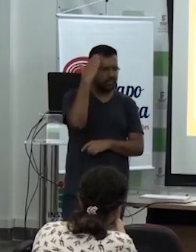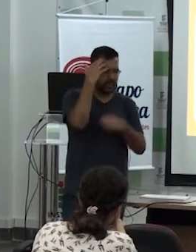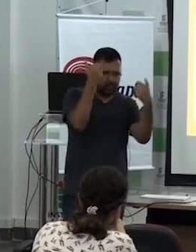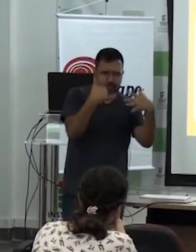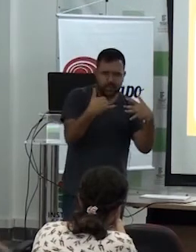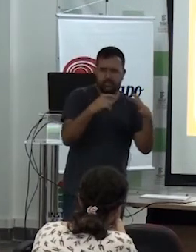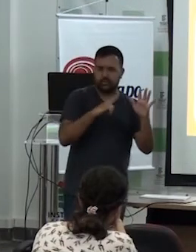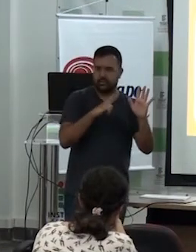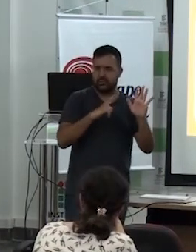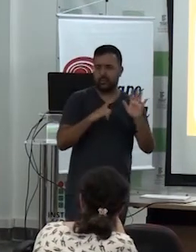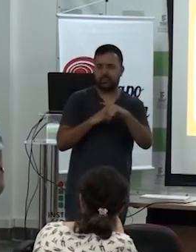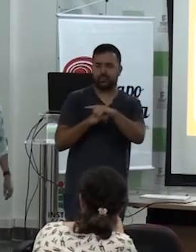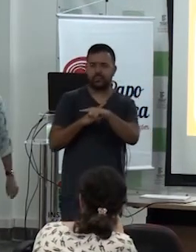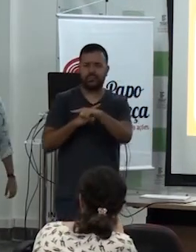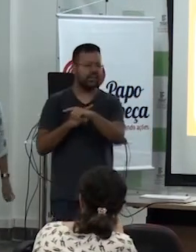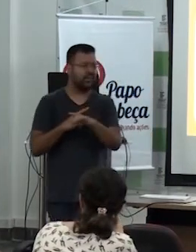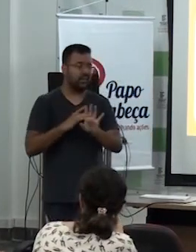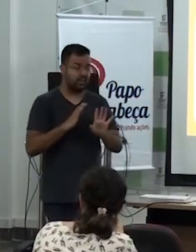entendo. Na verdade,